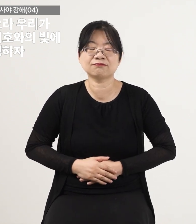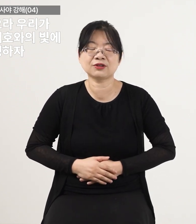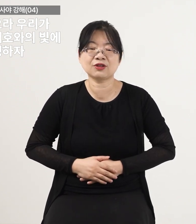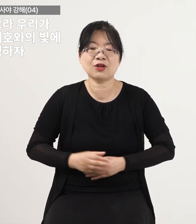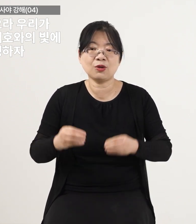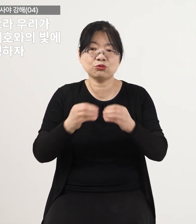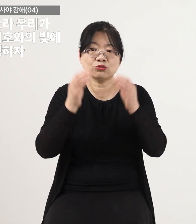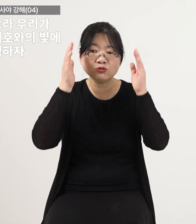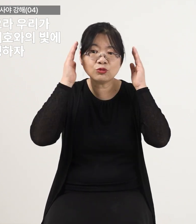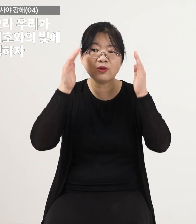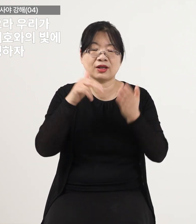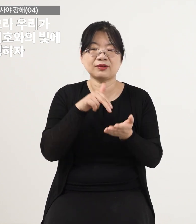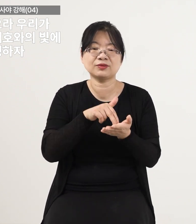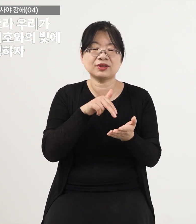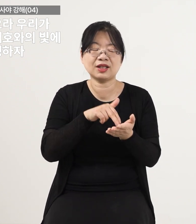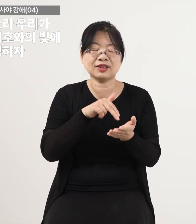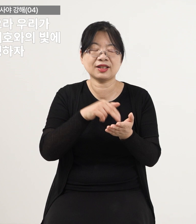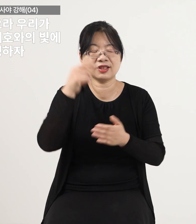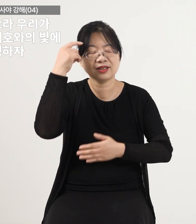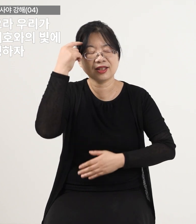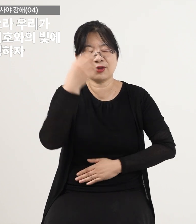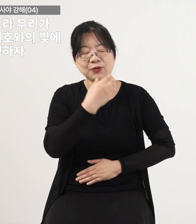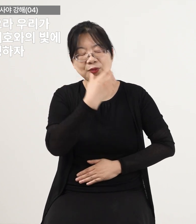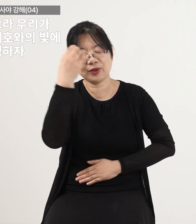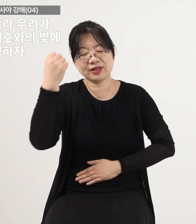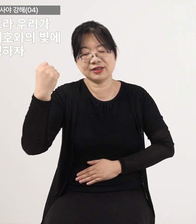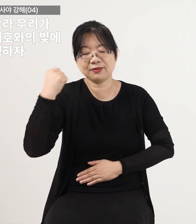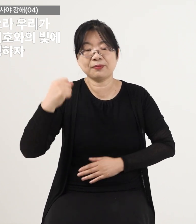문학적 상상력이 좀 필요합니다.